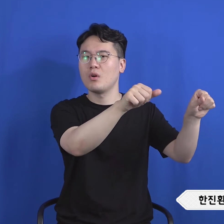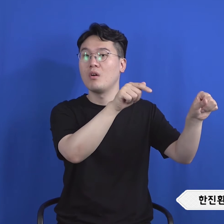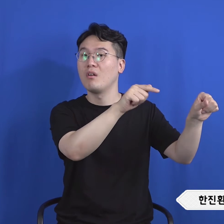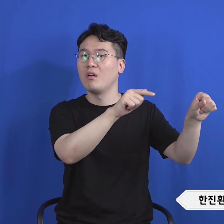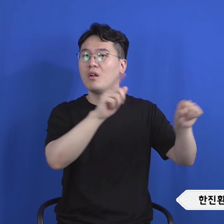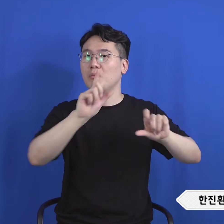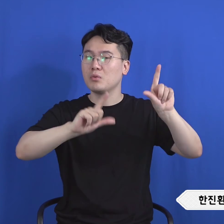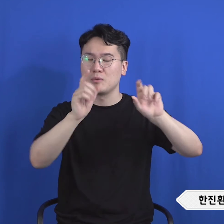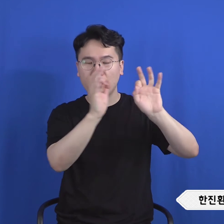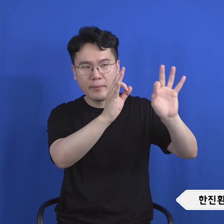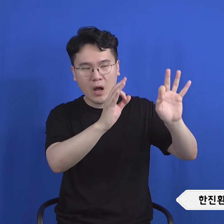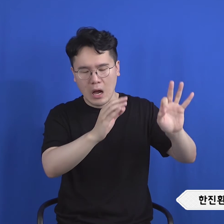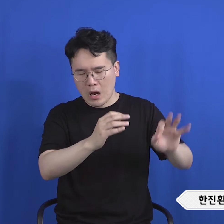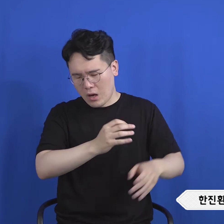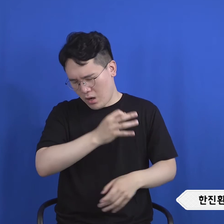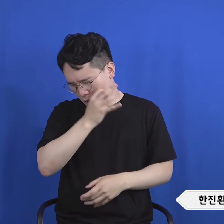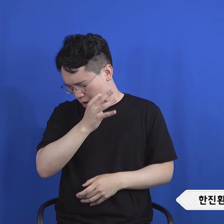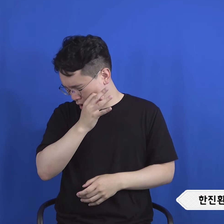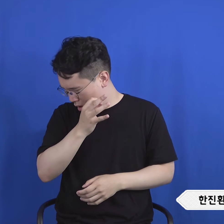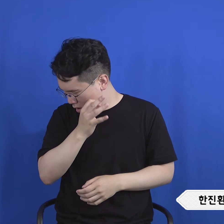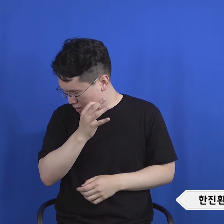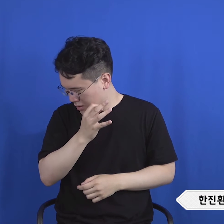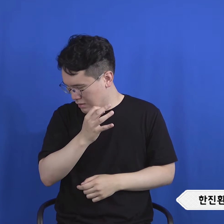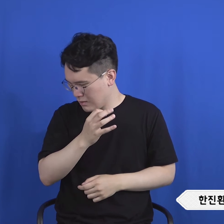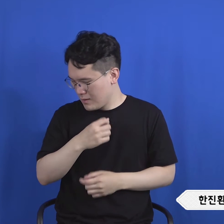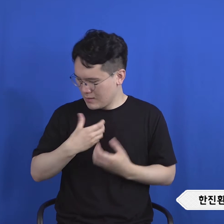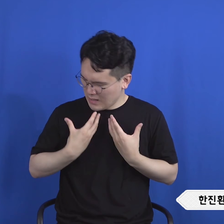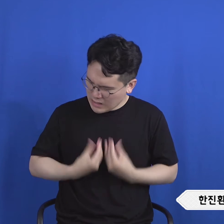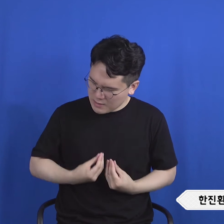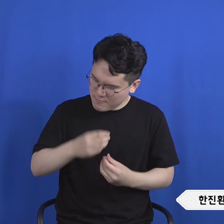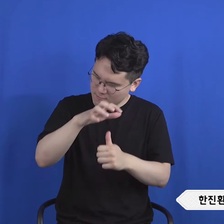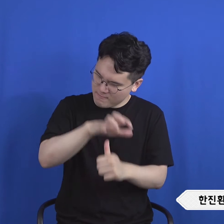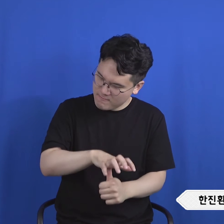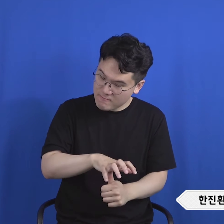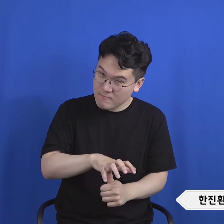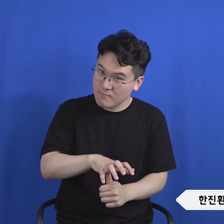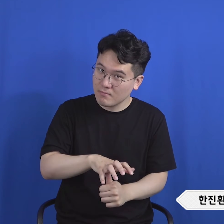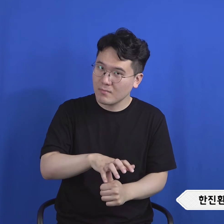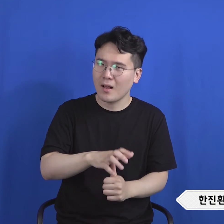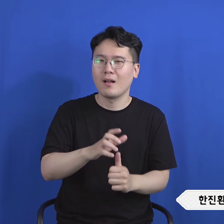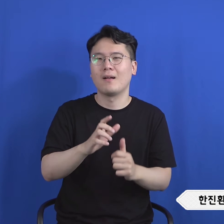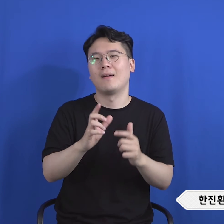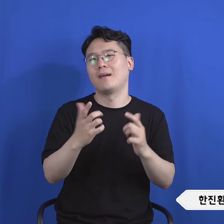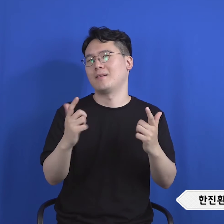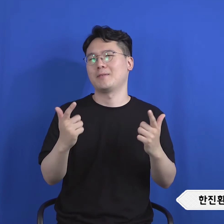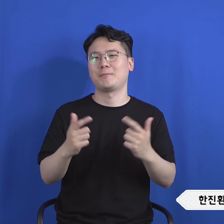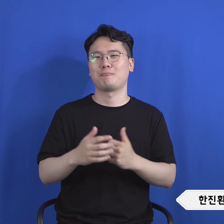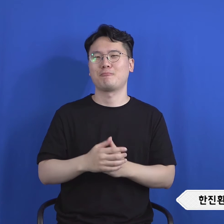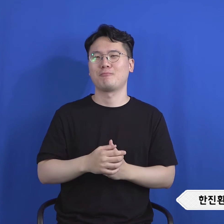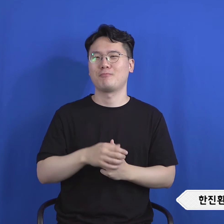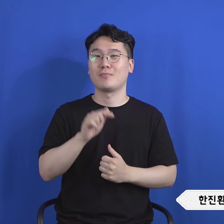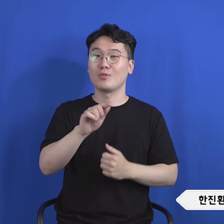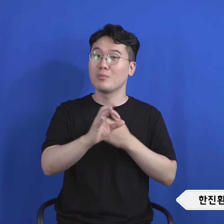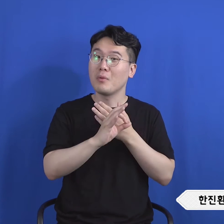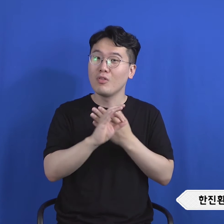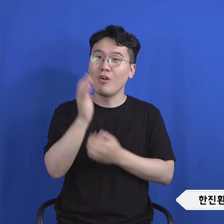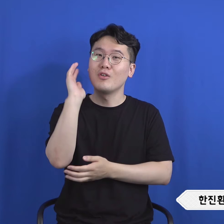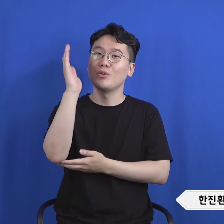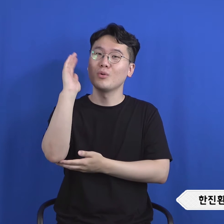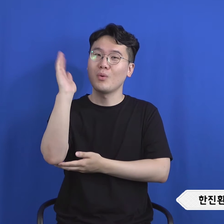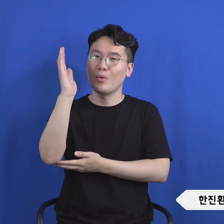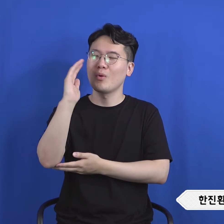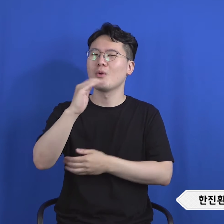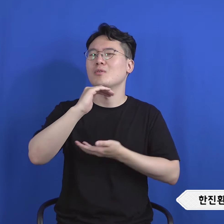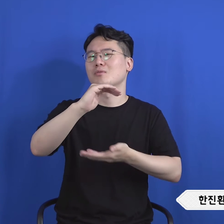하고 낙심하고 좌절하고 그렇게 했겠습니까? 아니지요. 그렇게 했다면 그 얘기를 설교 시간에